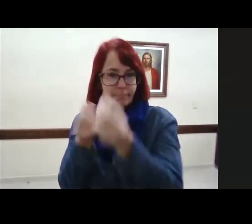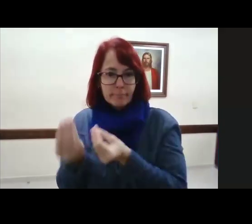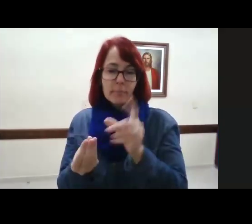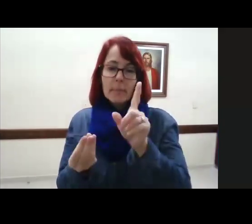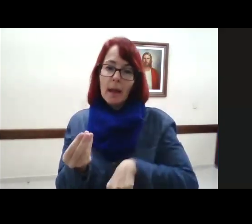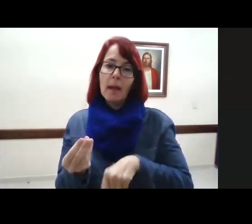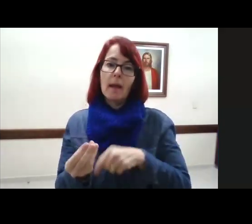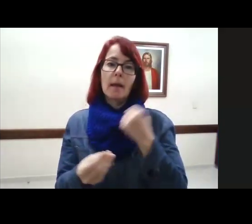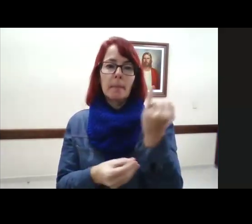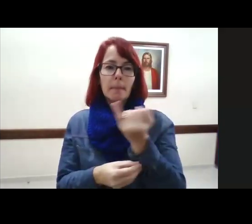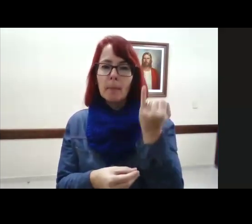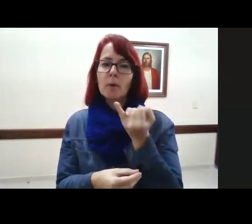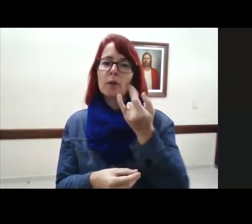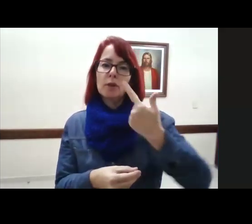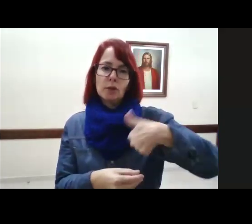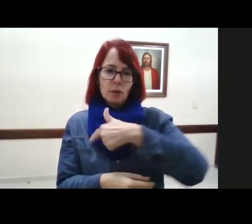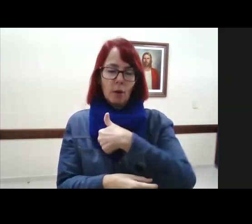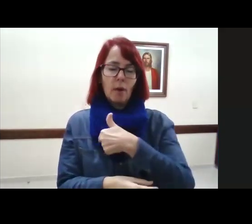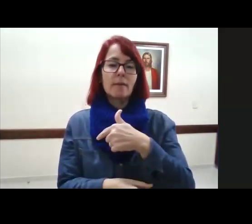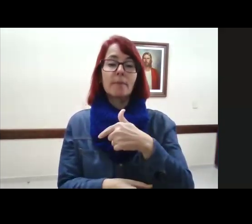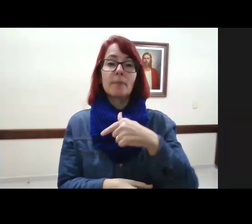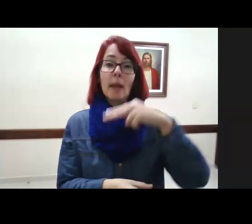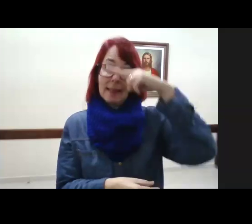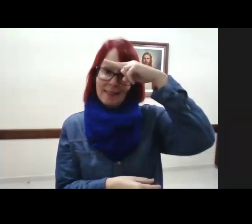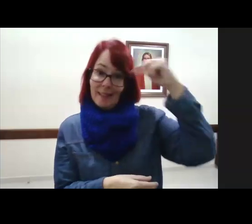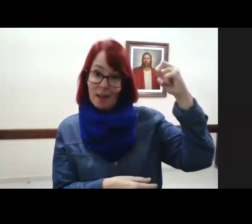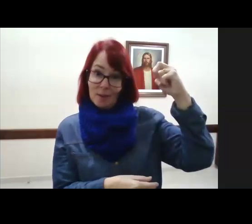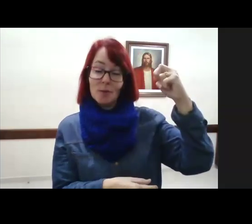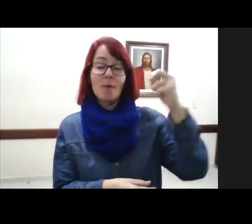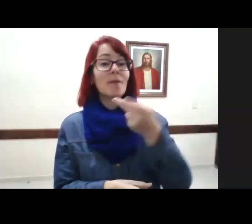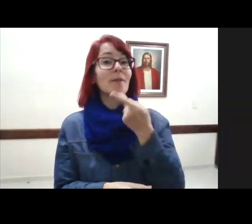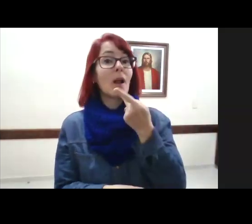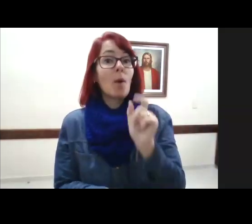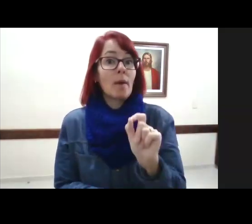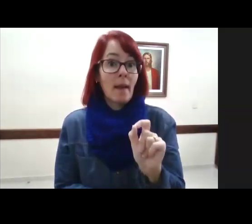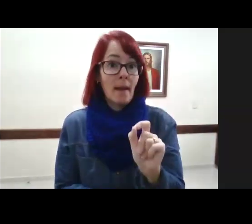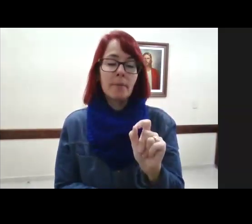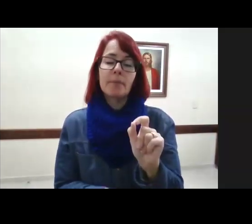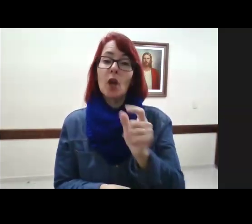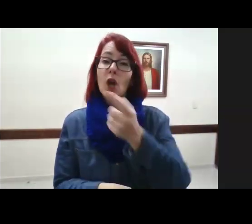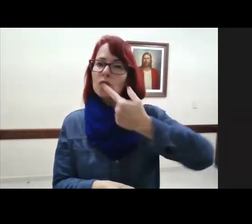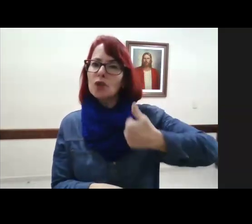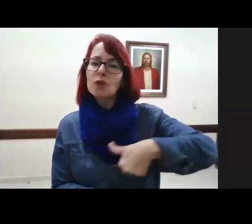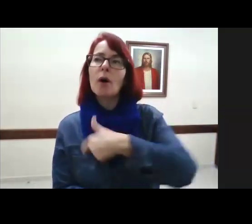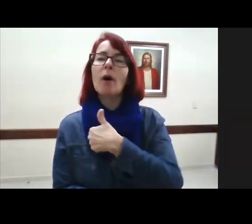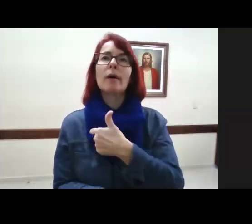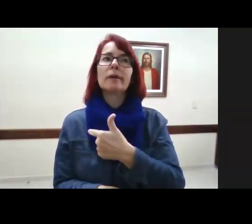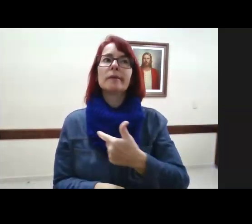grande prioridade entre nós. O presidente Nelson ele disse que nós não vamos conseguir